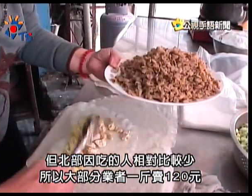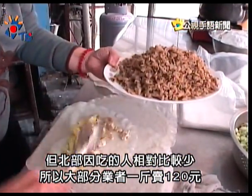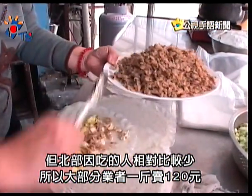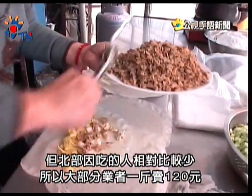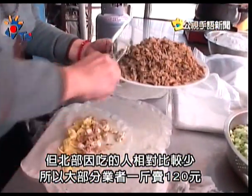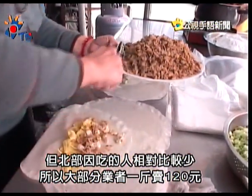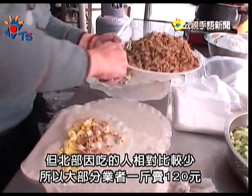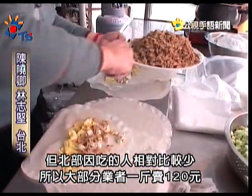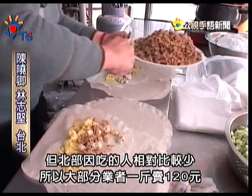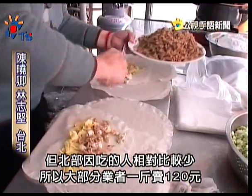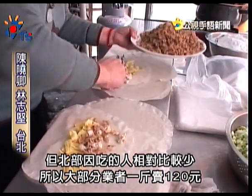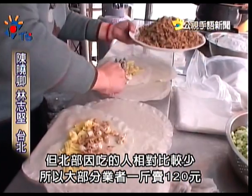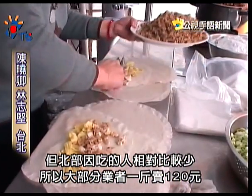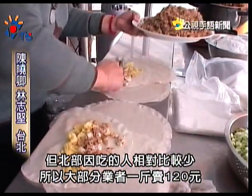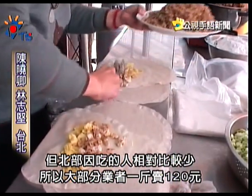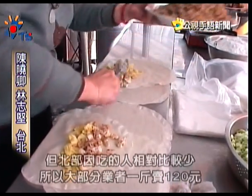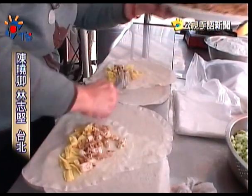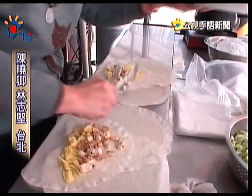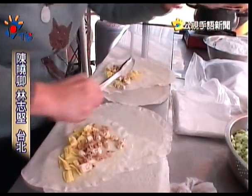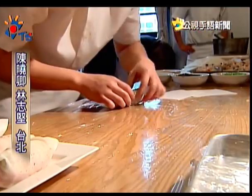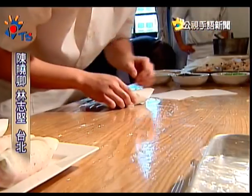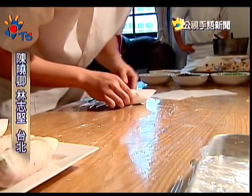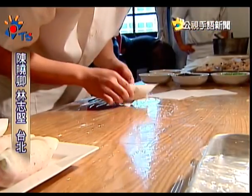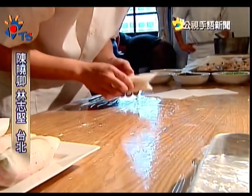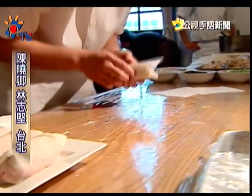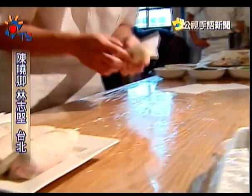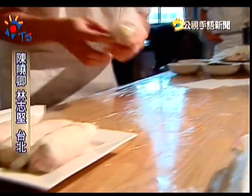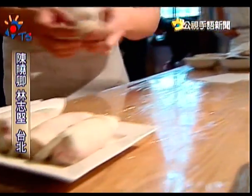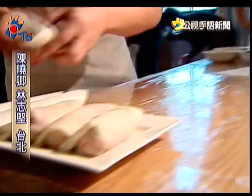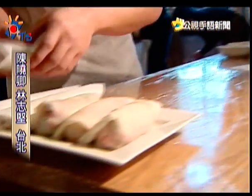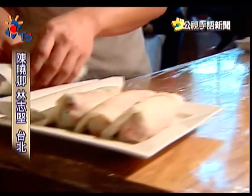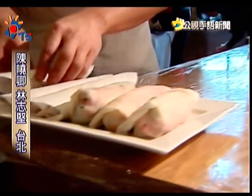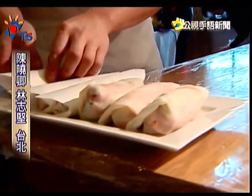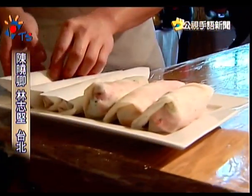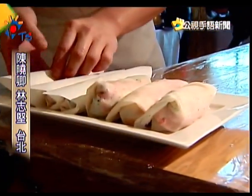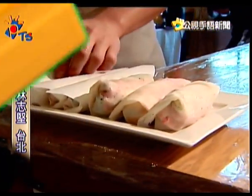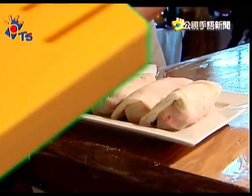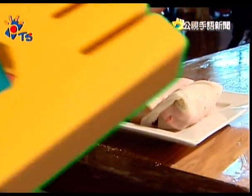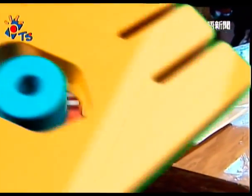者一斤卖120元。记者陈小青、林志坚台北报道。